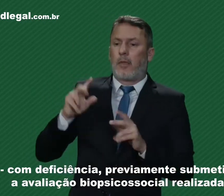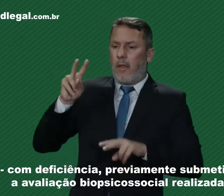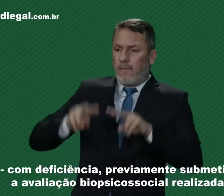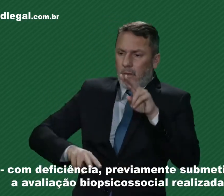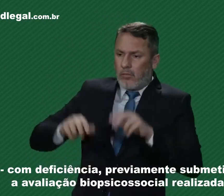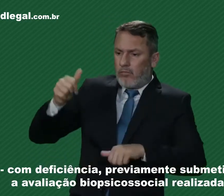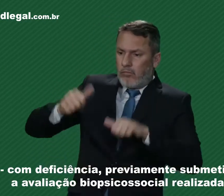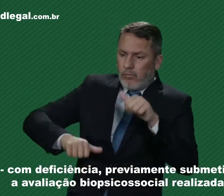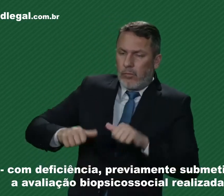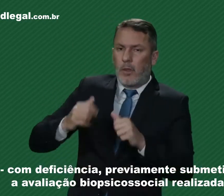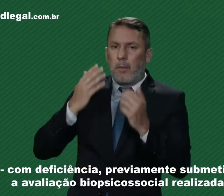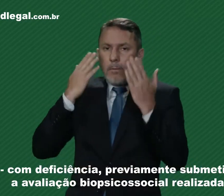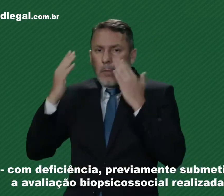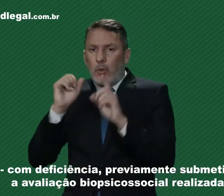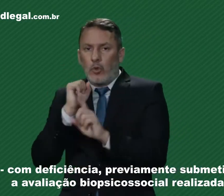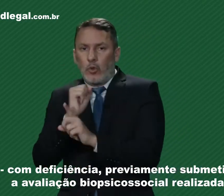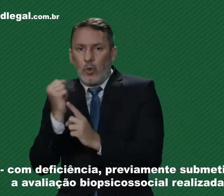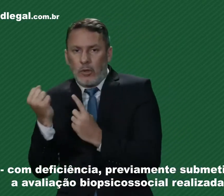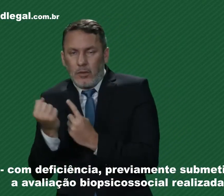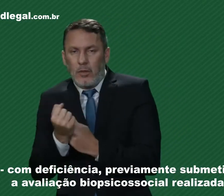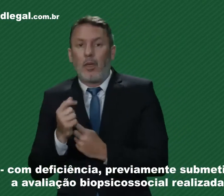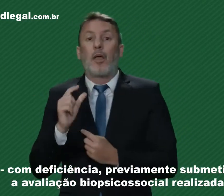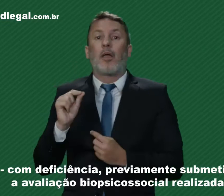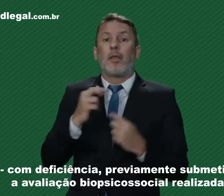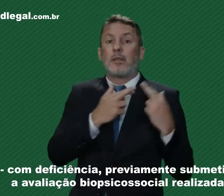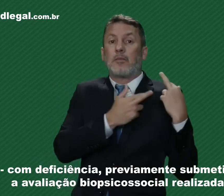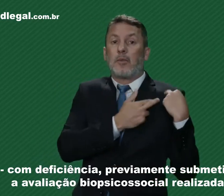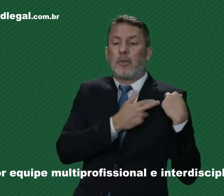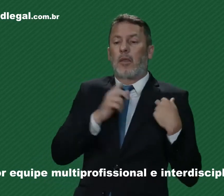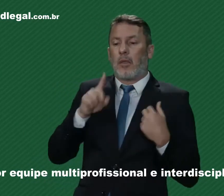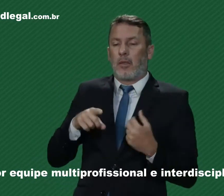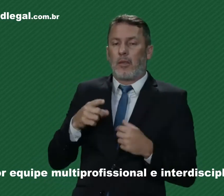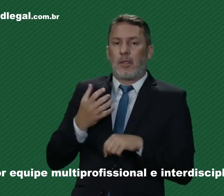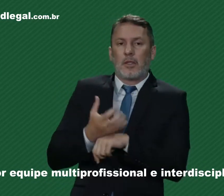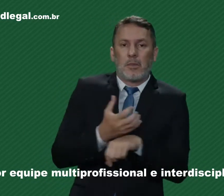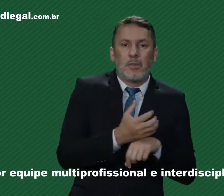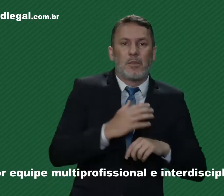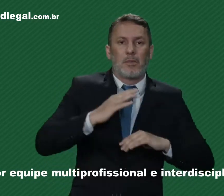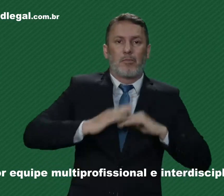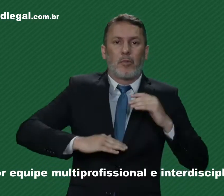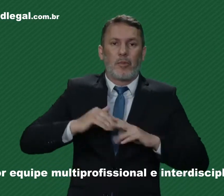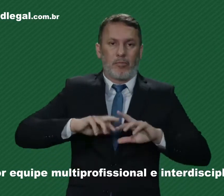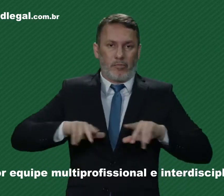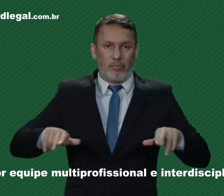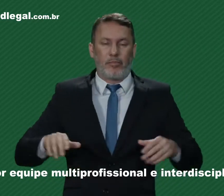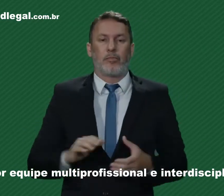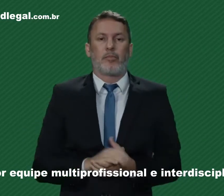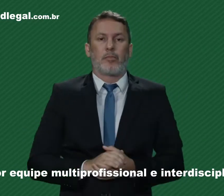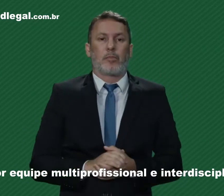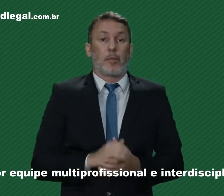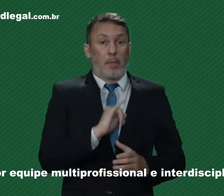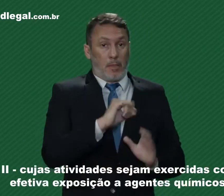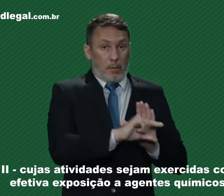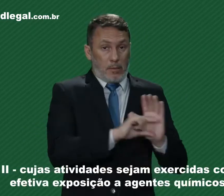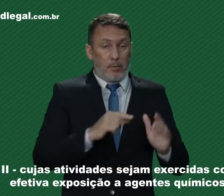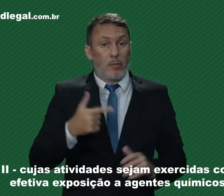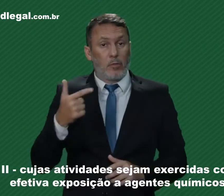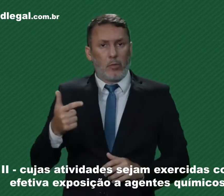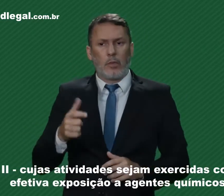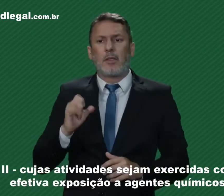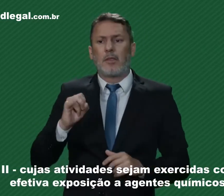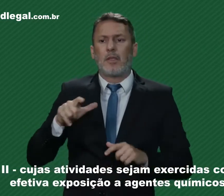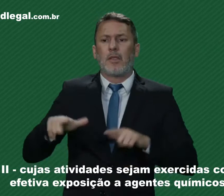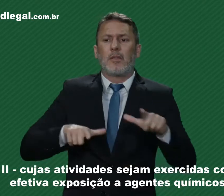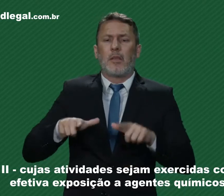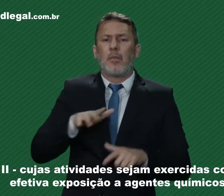previamente submetidos à avaliação biopsicossocial realizada por equipe multiprofissional e interdisciplinar. Inciso